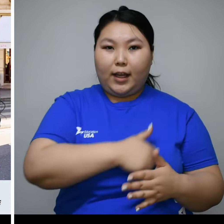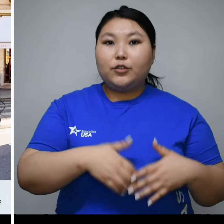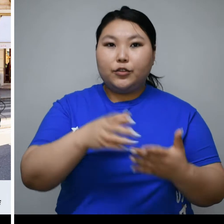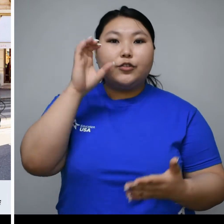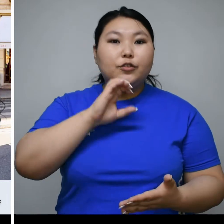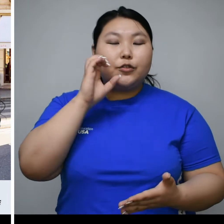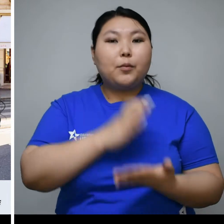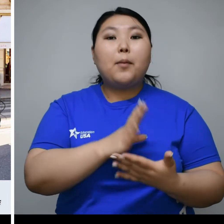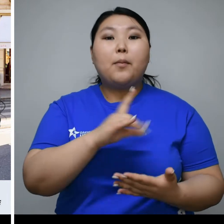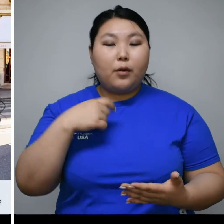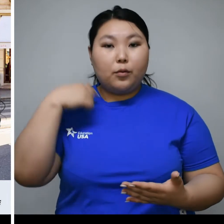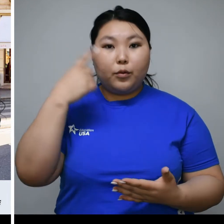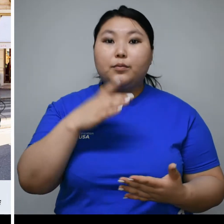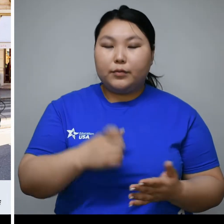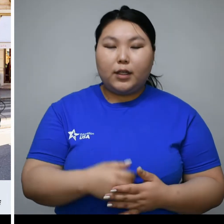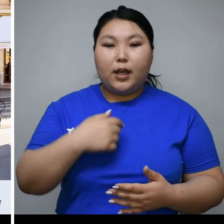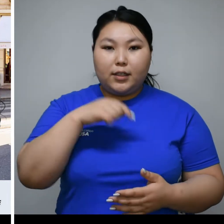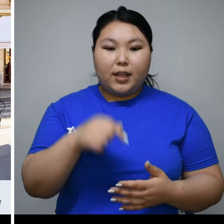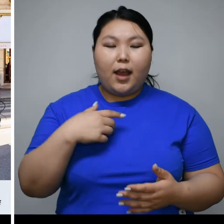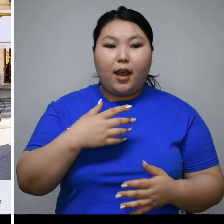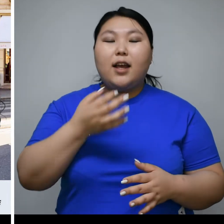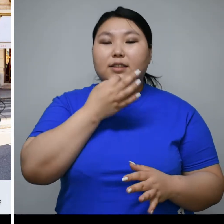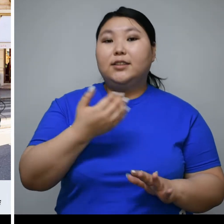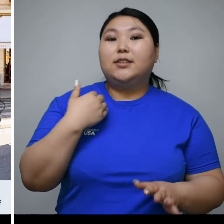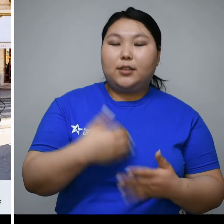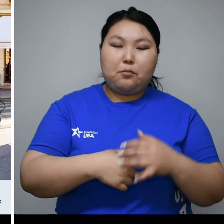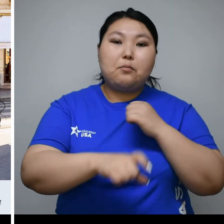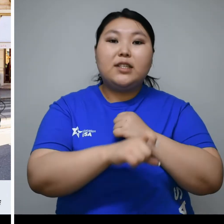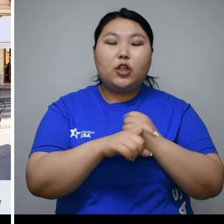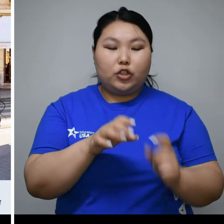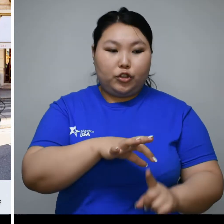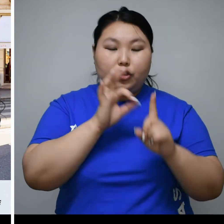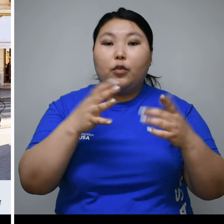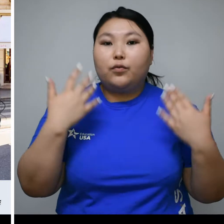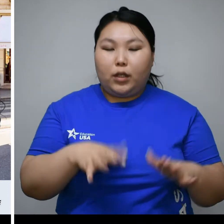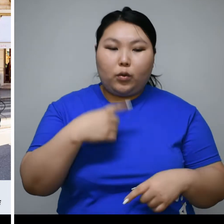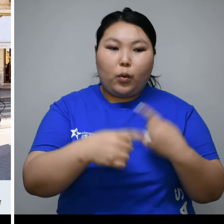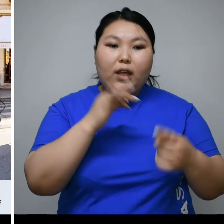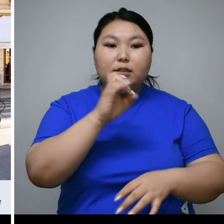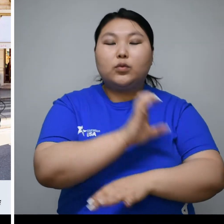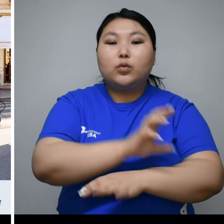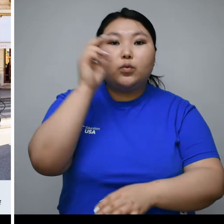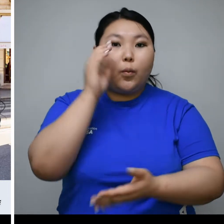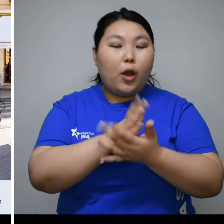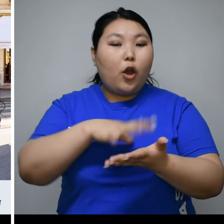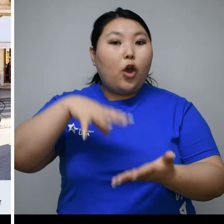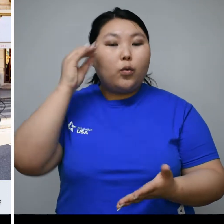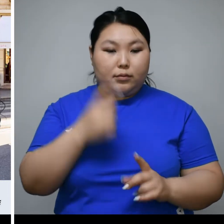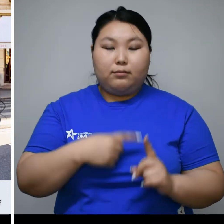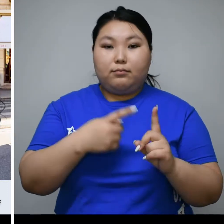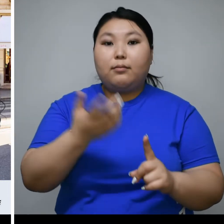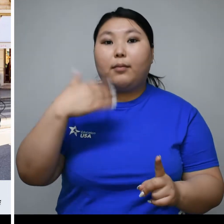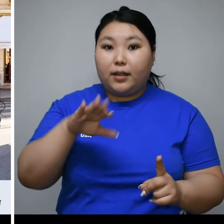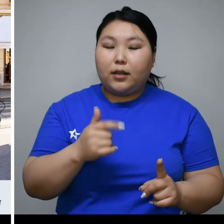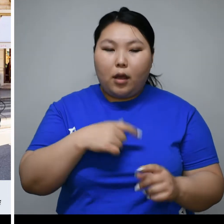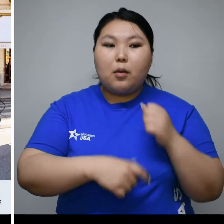хангах сонирхолтой байдсан бэ гэж бодохоор болохоор энэ аль хэдийн мэрэгжлийн сонгоод тухайн их сургуульд суралцж байгаа оюутнд байдаг